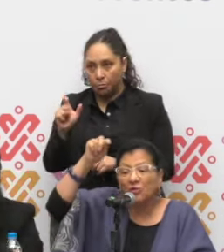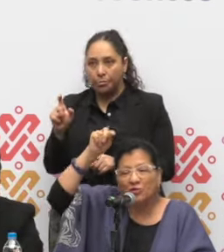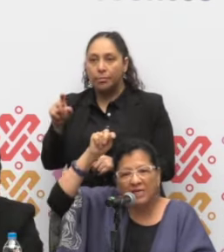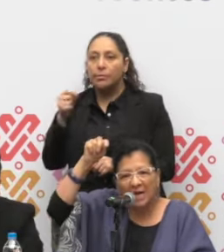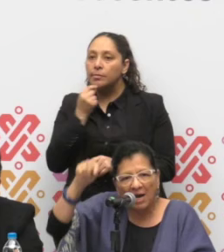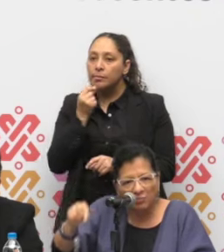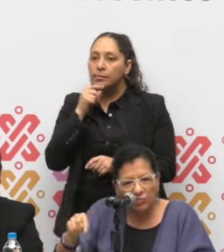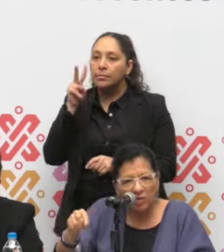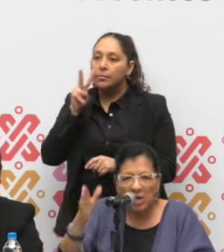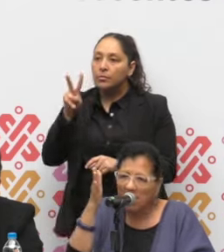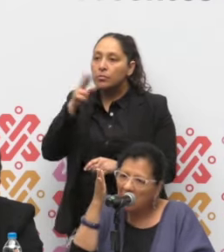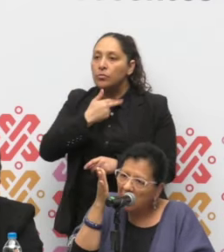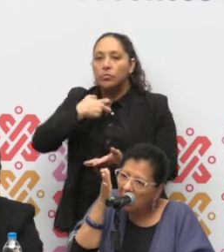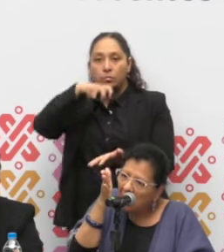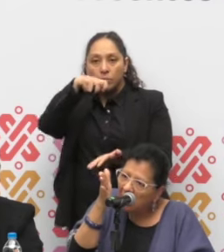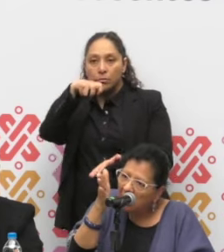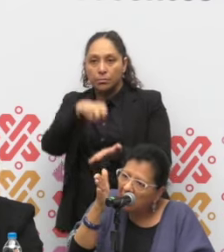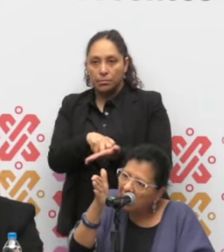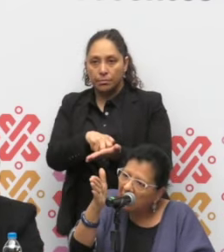niños es cuando nos hincamos